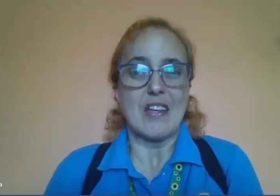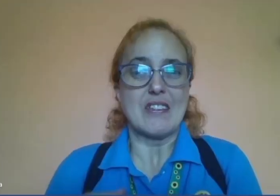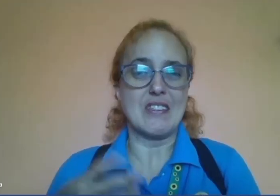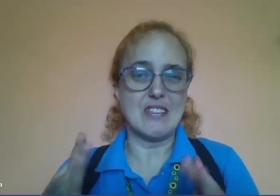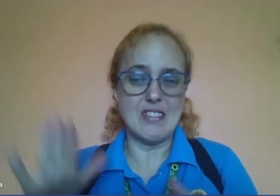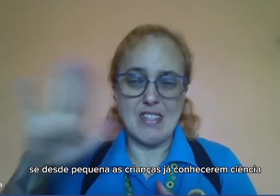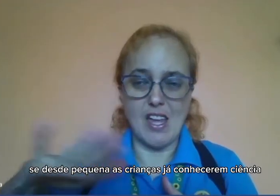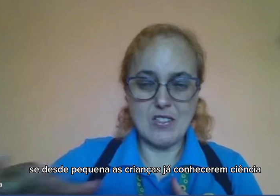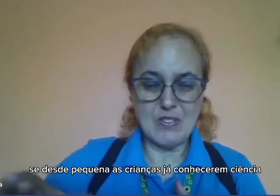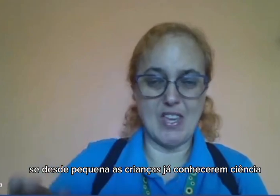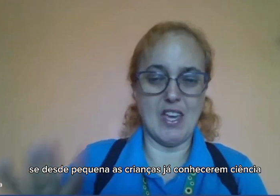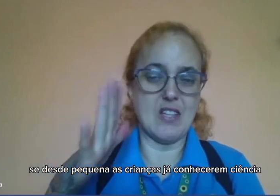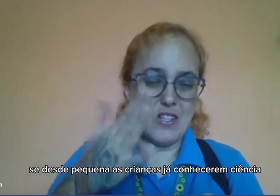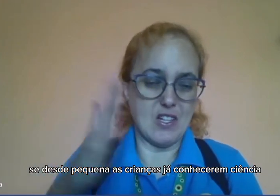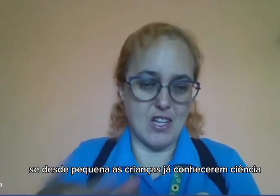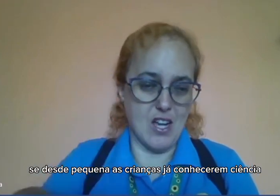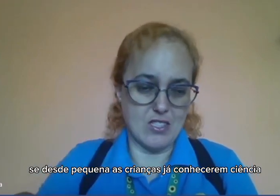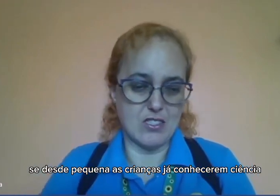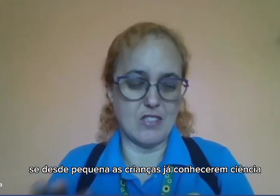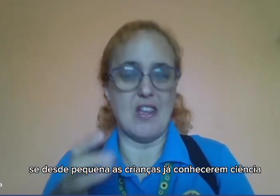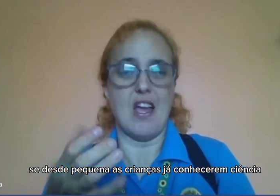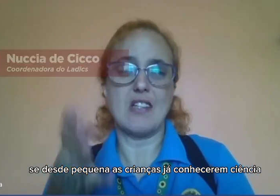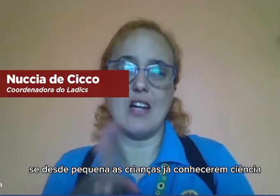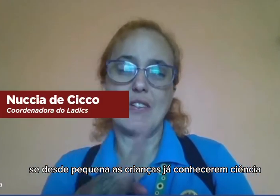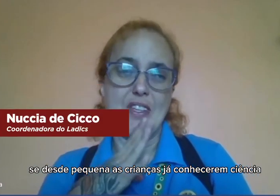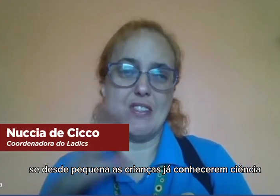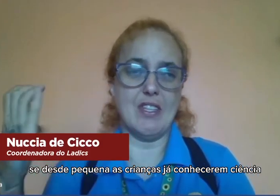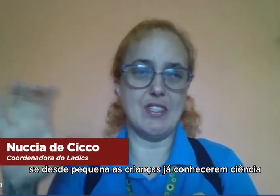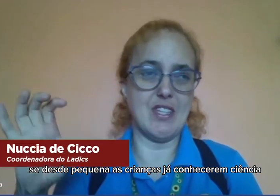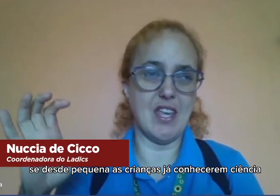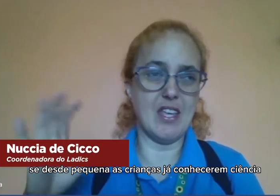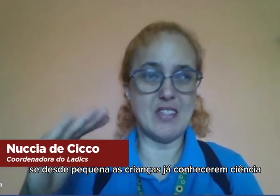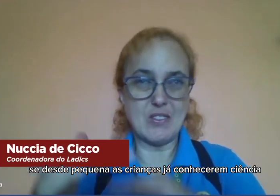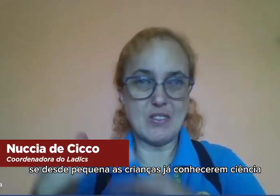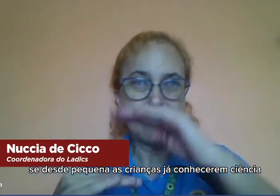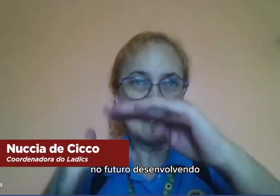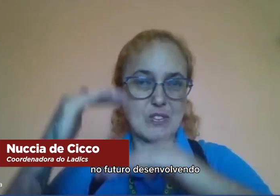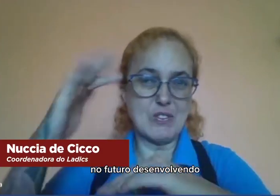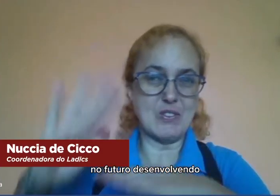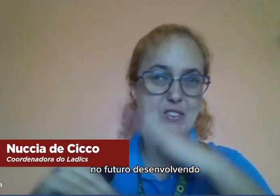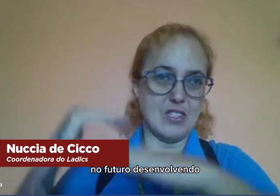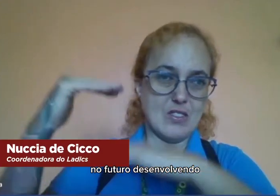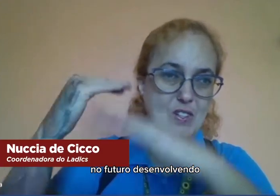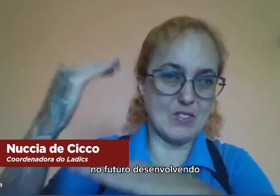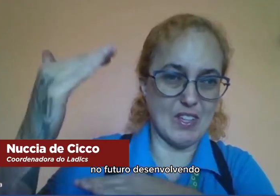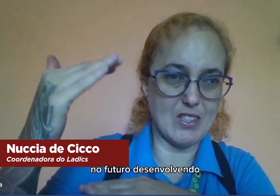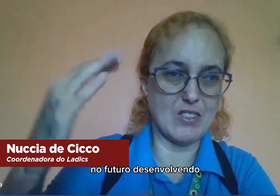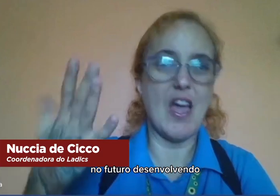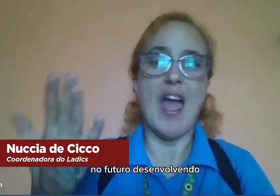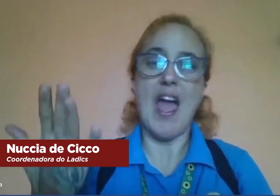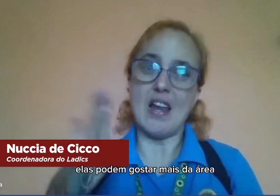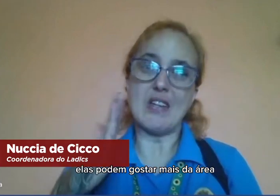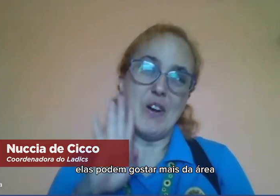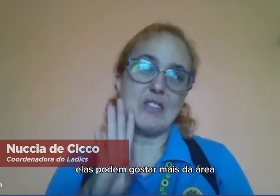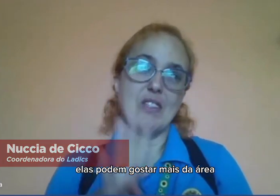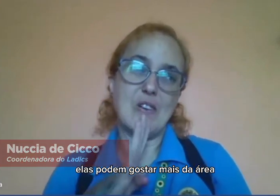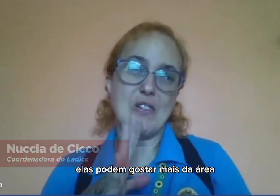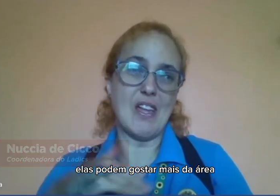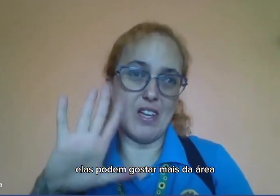Se desde pequenas, crianças já conhecerem ciência no futuro, desenvolvendo, elas podem gostar